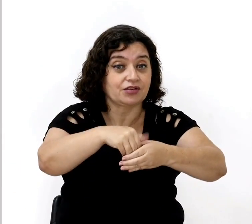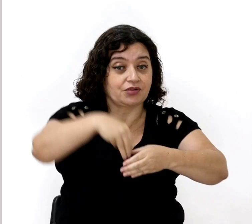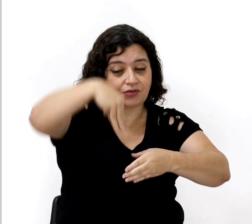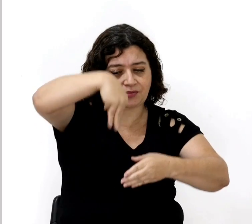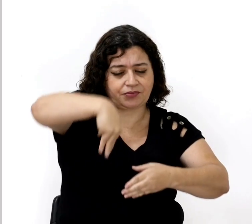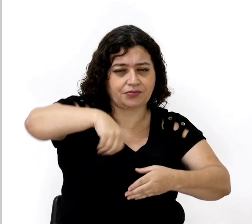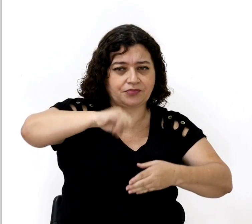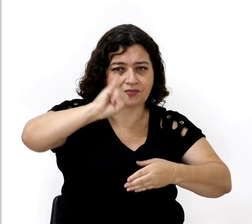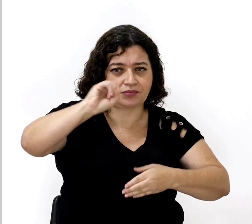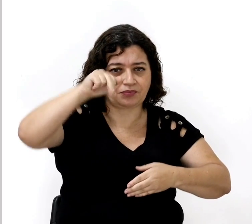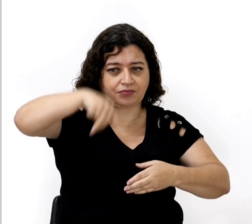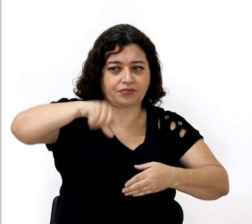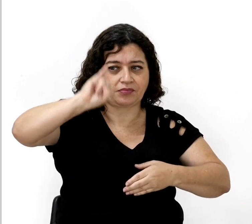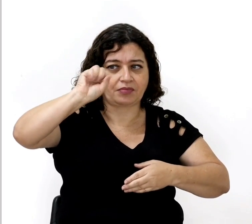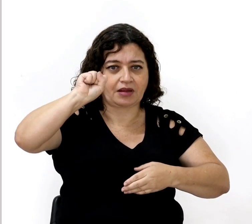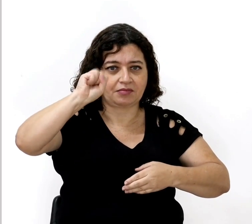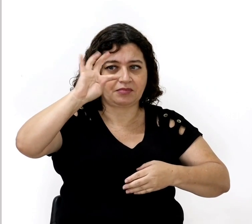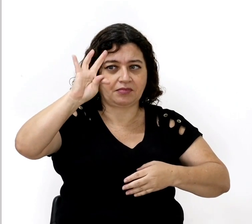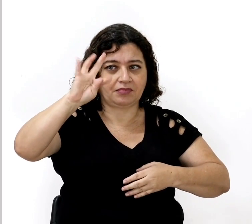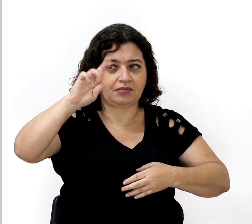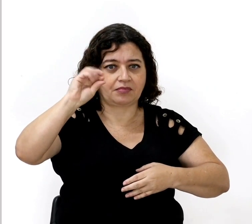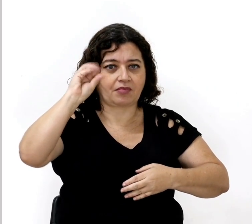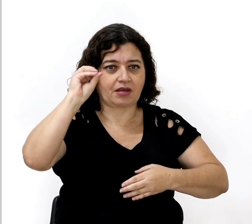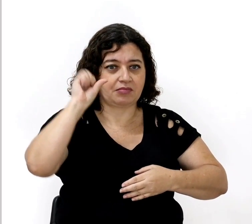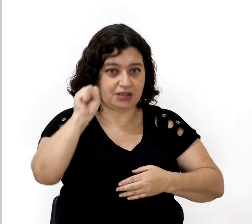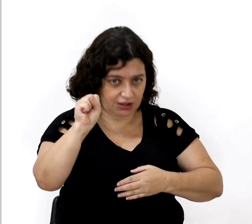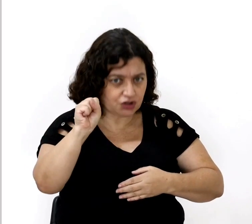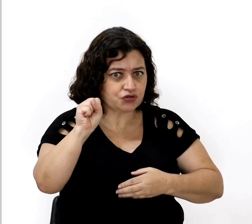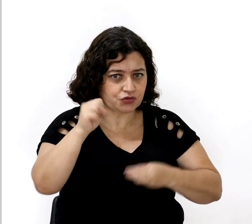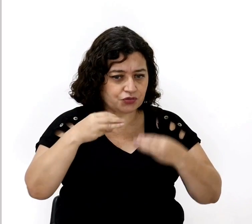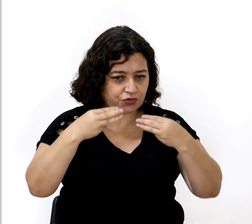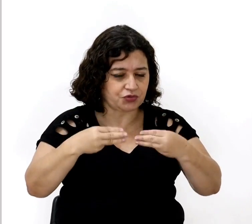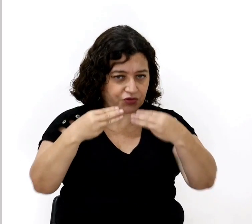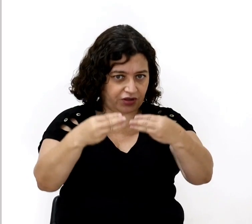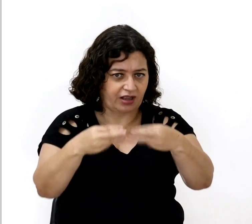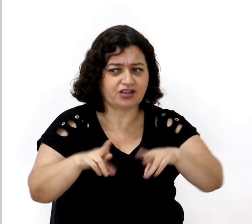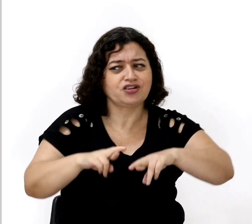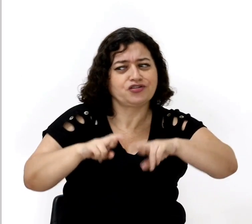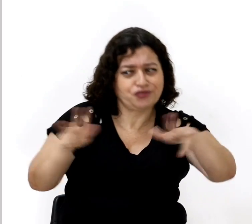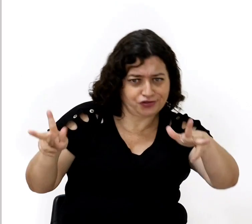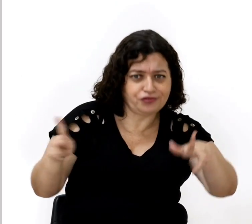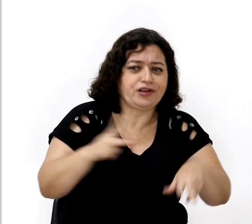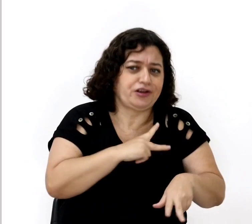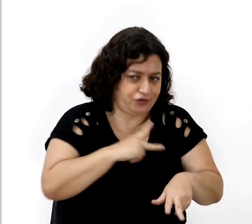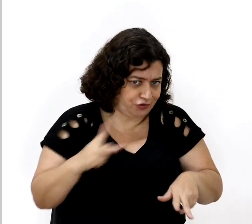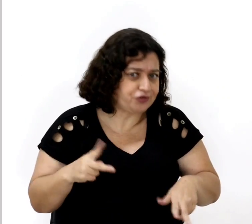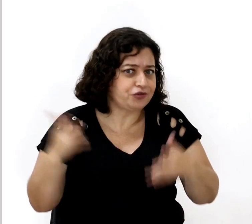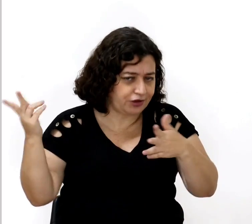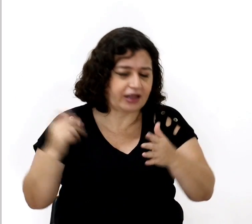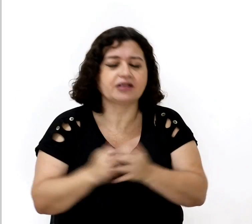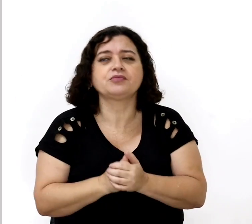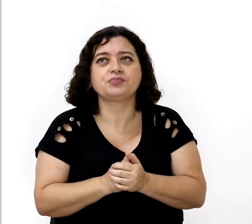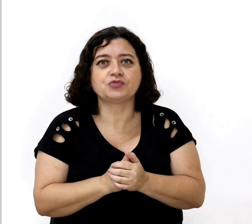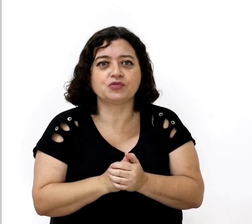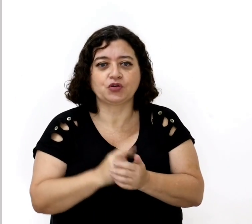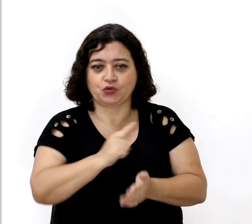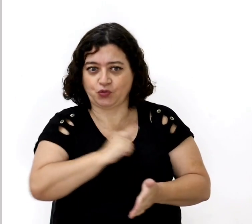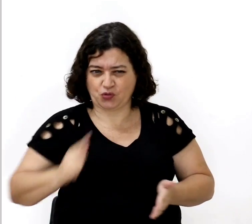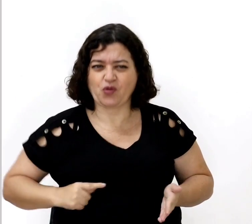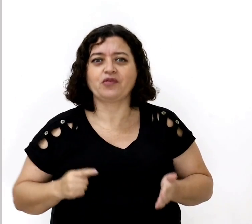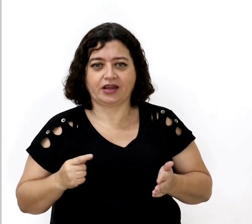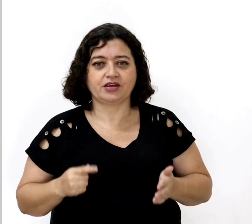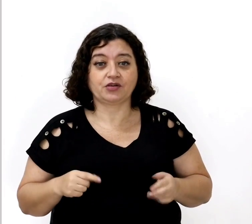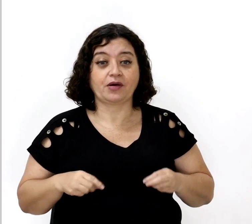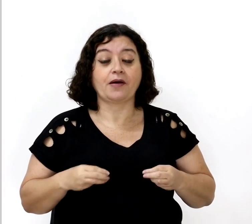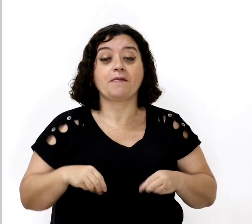embora a palavra seja um pouco pomposa, ministro, né? A gente pensa nos ministros, né, lá do Planalto, do